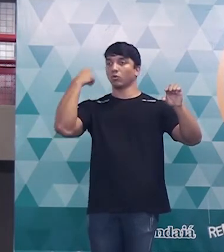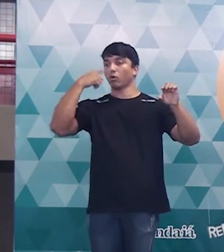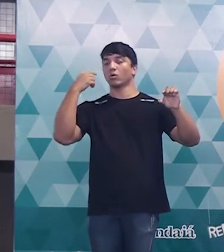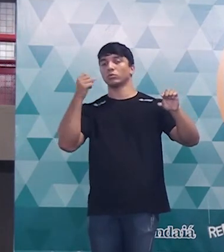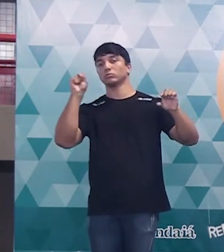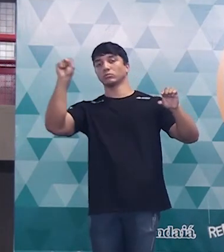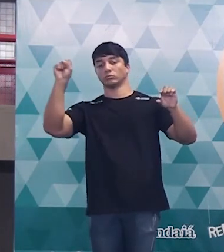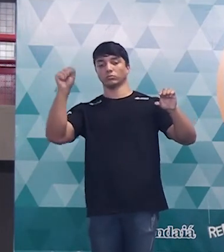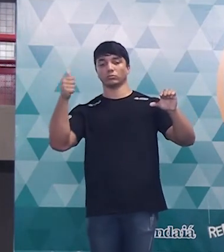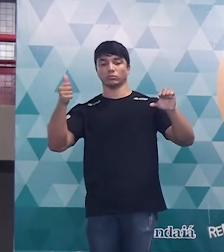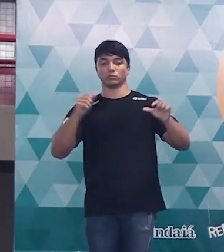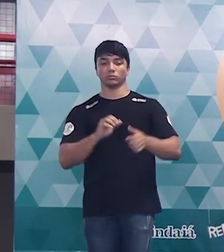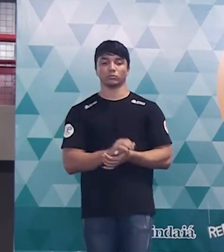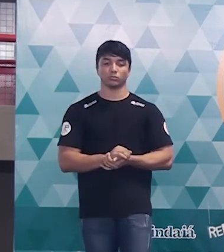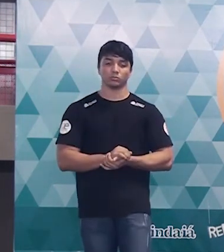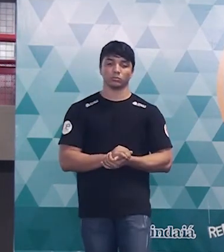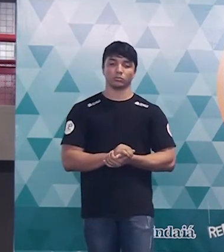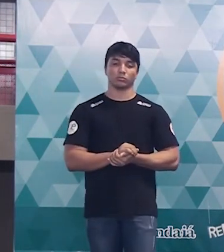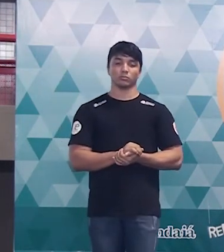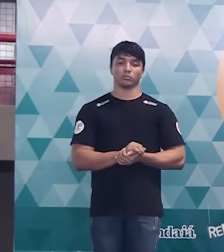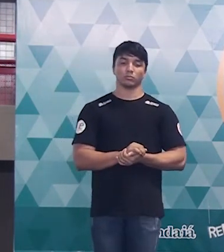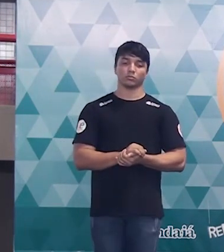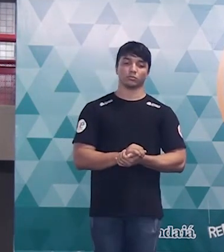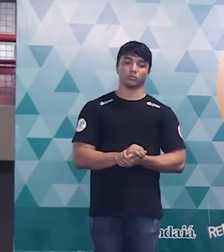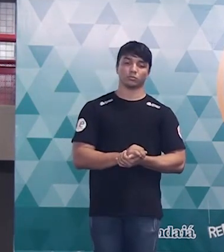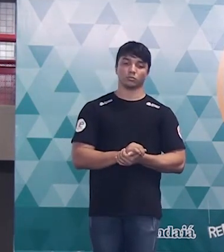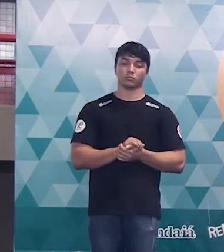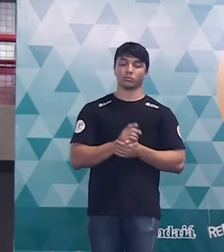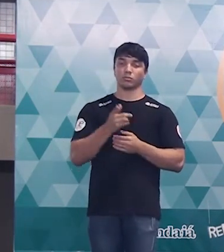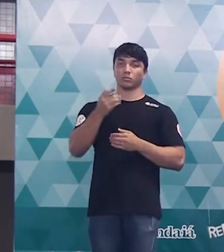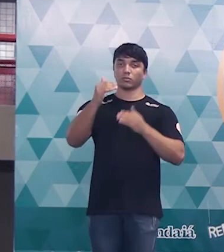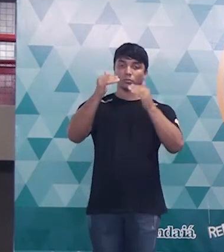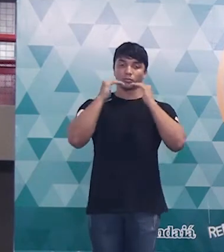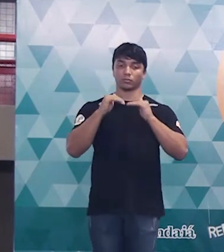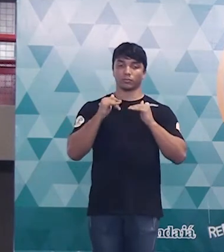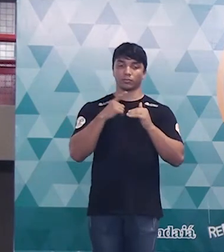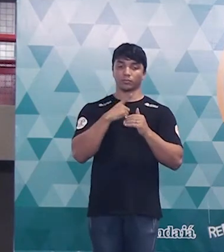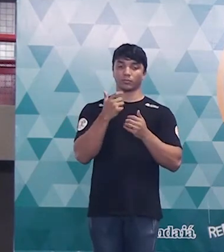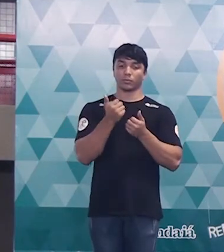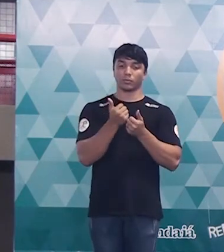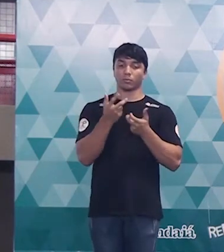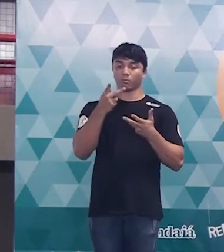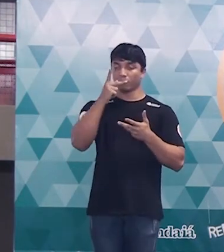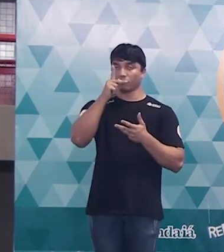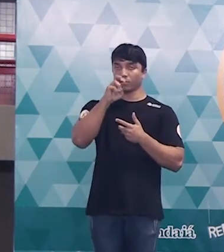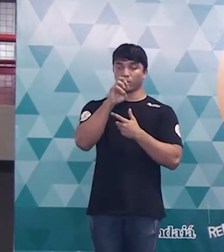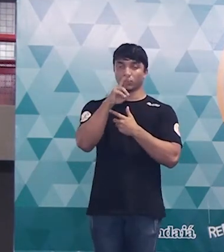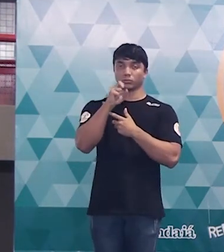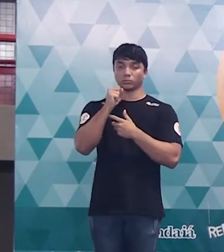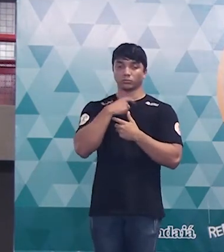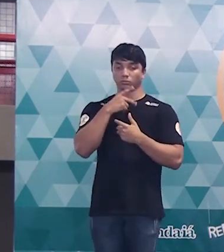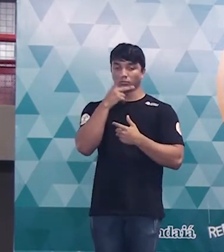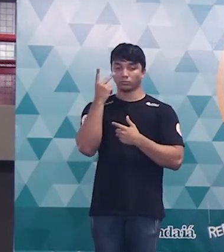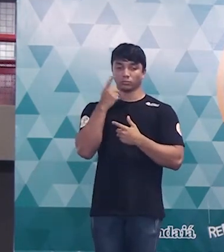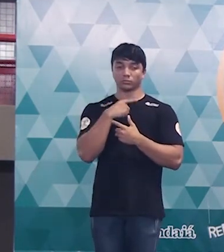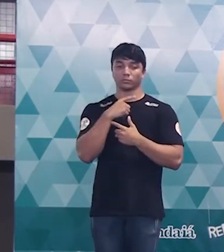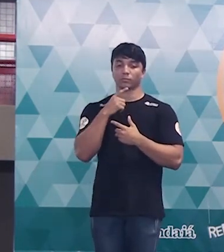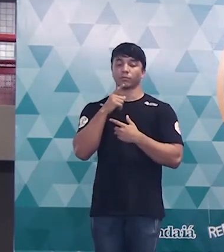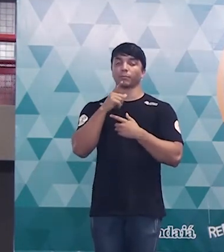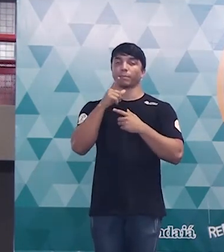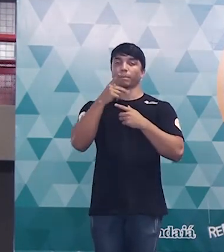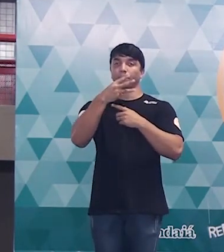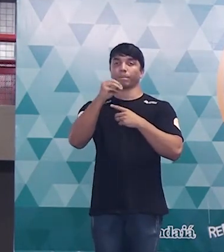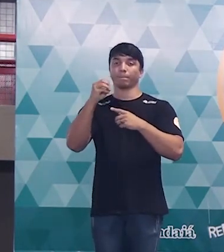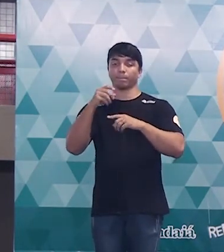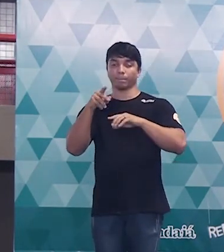trabalhando 8 horas por dia. Segunda linha. Quantos operários vão produzir 300